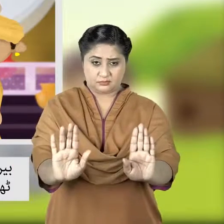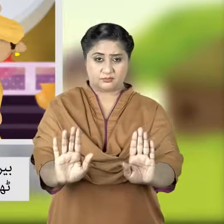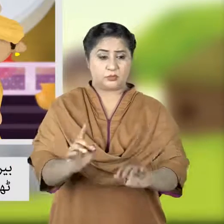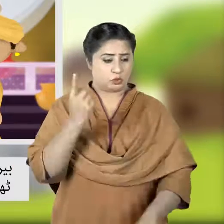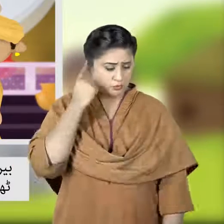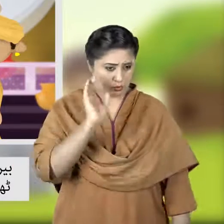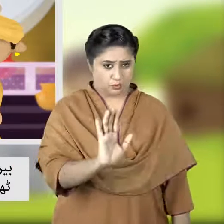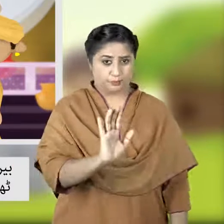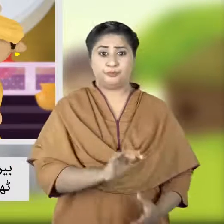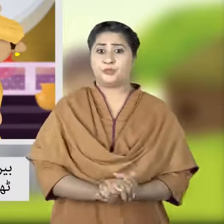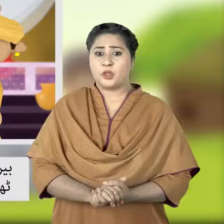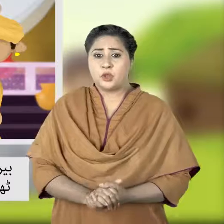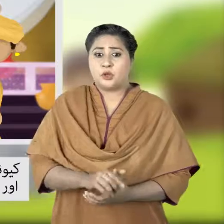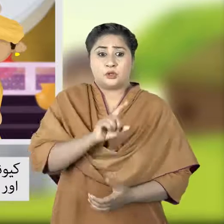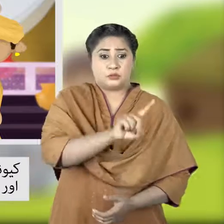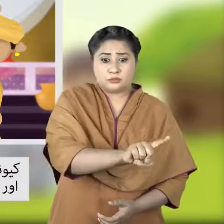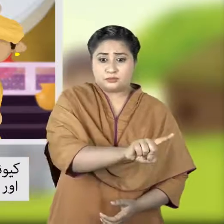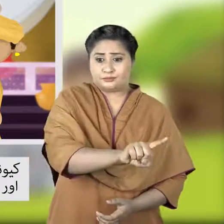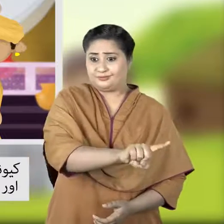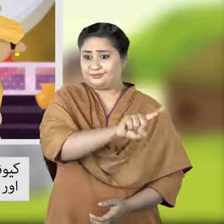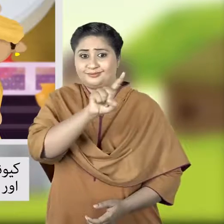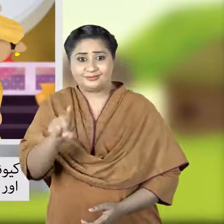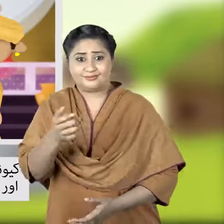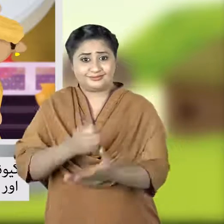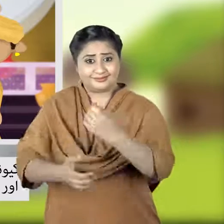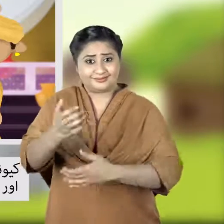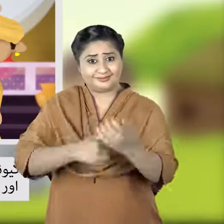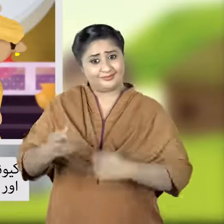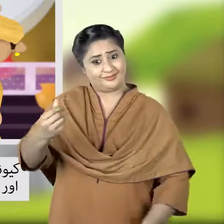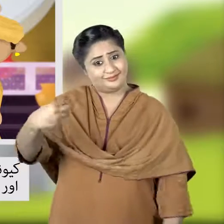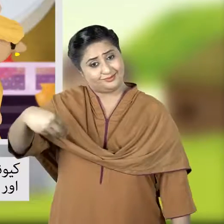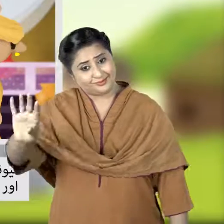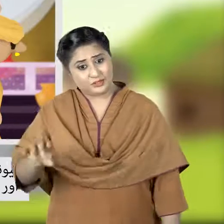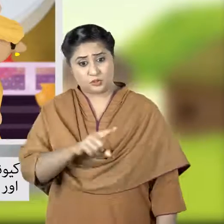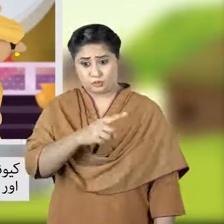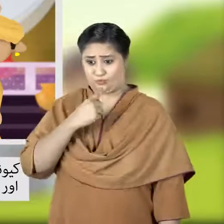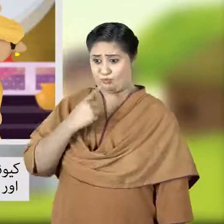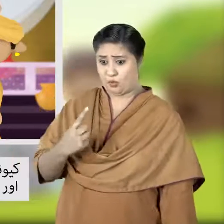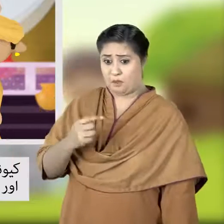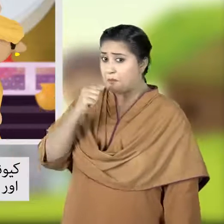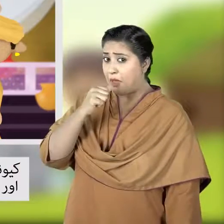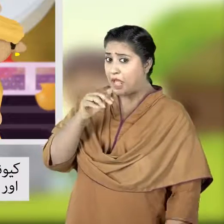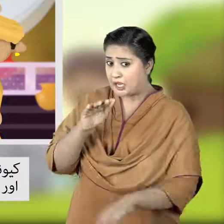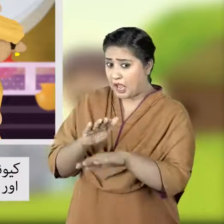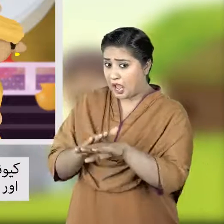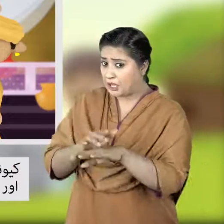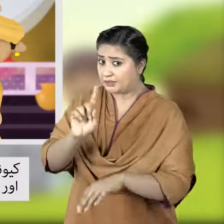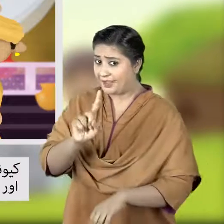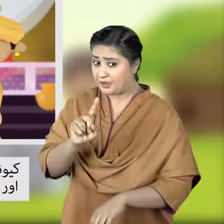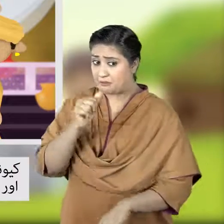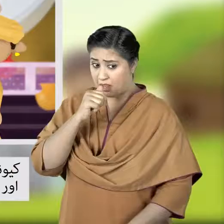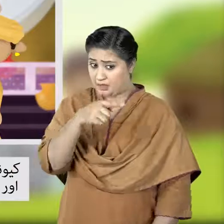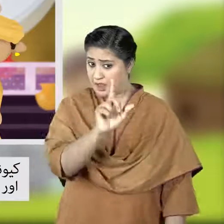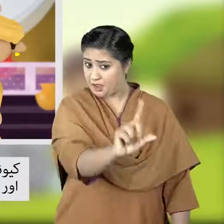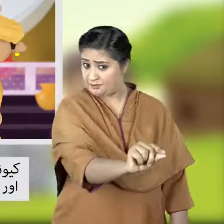ہے، لیکن سنو، کیونکہ تم نے اس کسان کو کنواں فروخت کر دیا ہے اور تم دعویٰ کرتے ہو کہ پانی اب